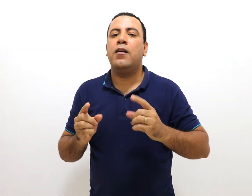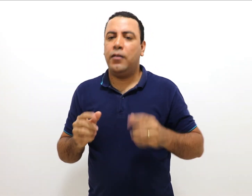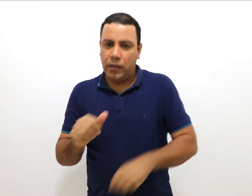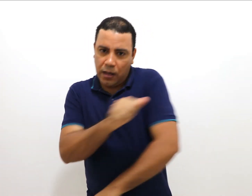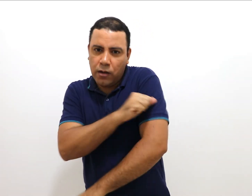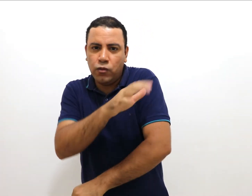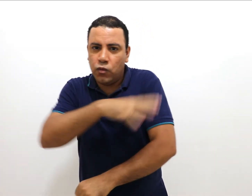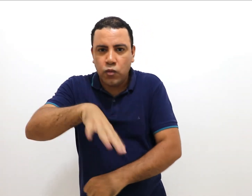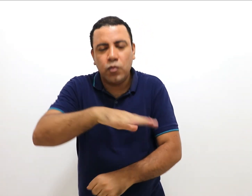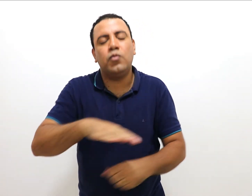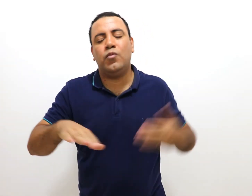surdo.